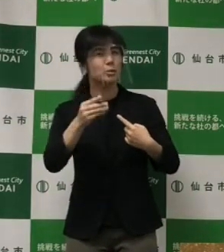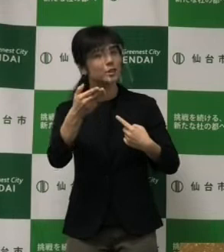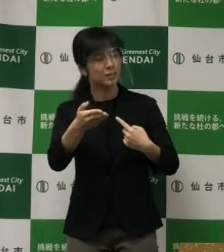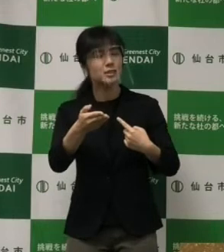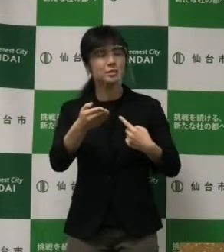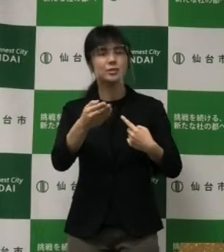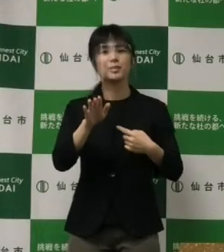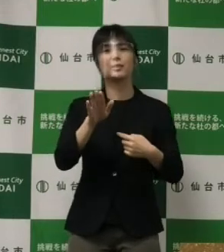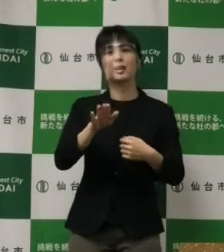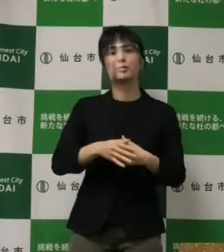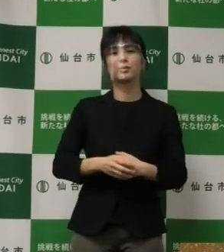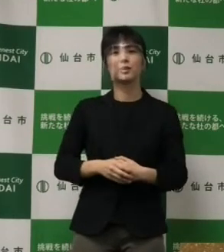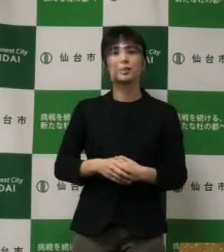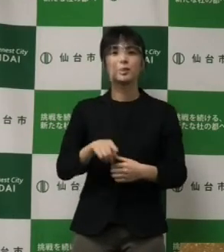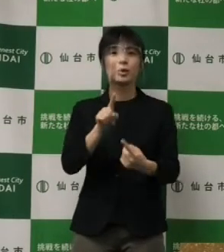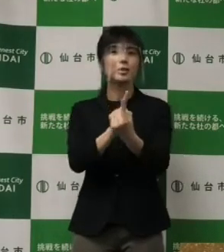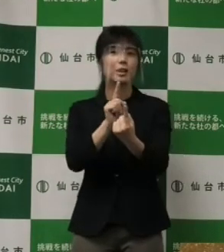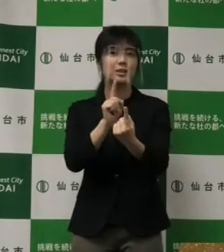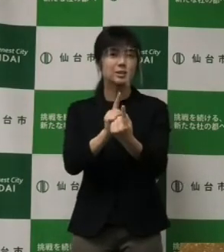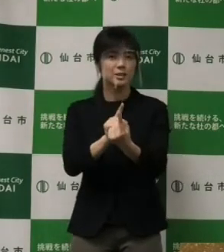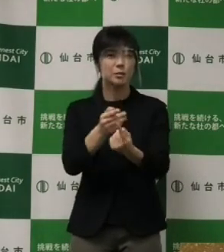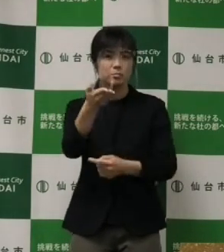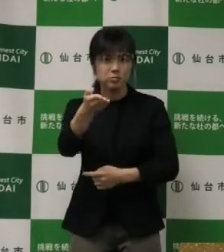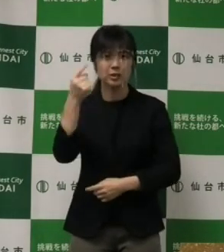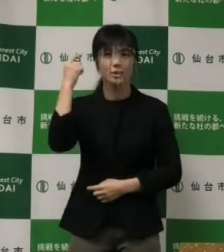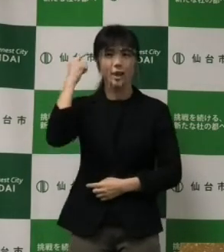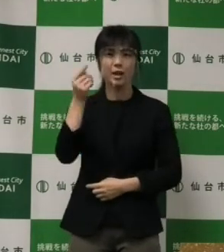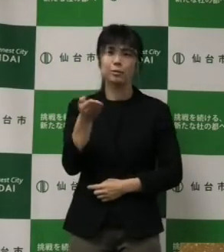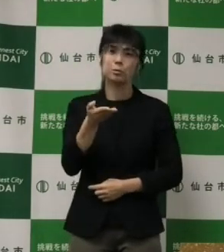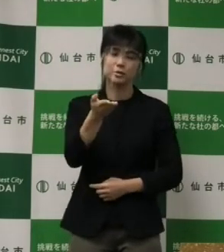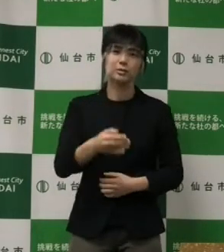ります。この点について市長のご認識をお伺いしたいんです。